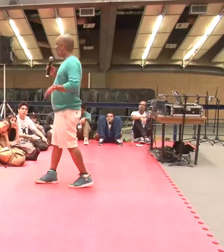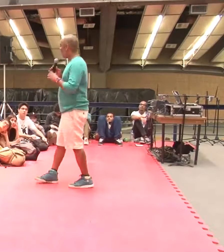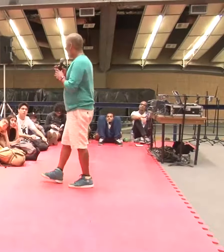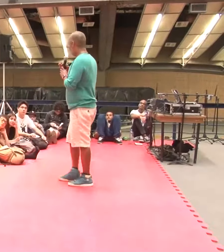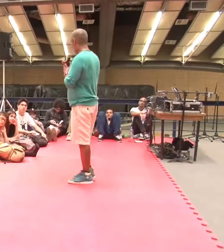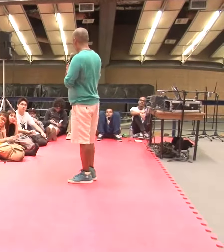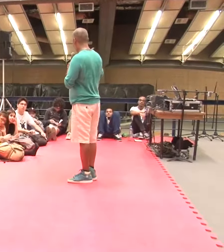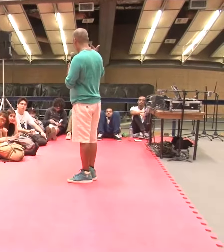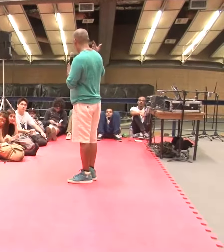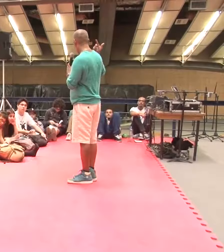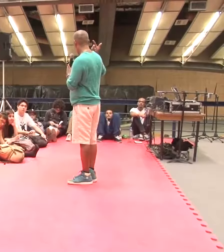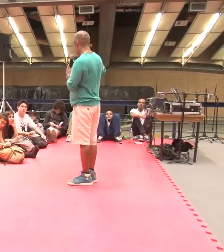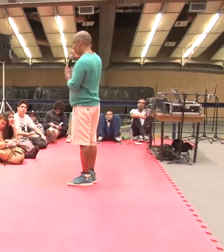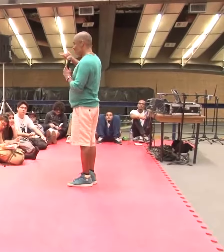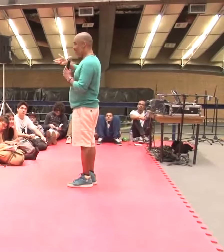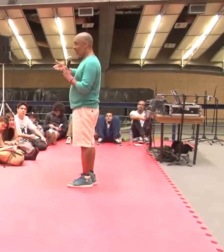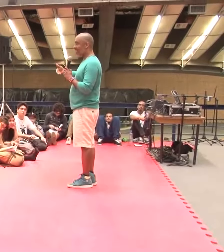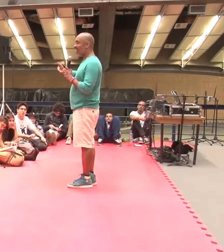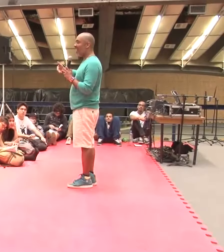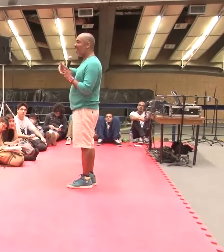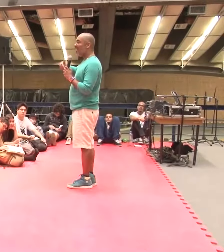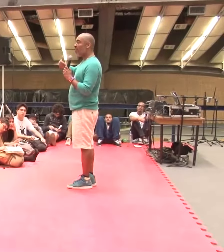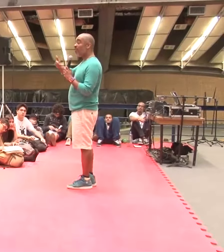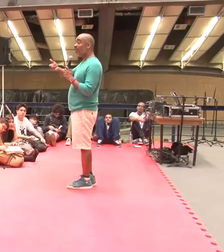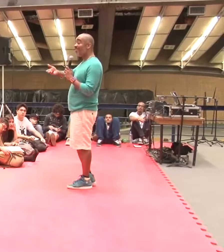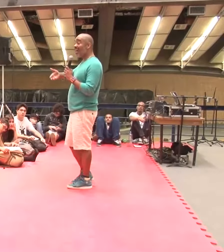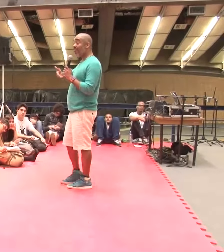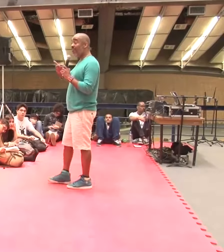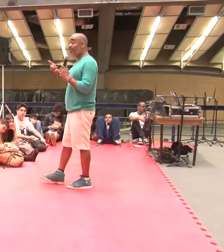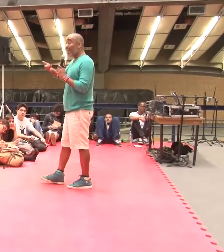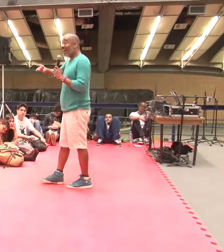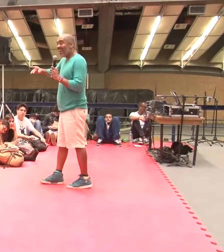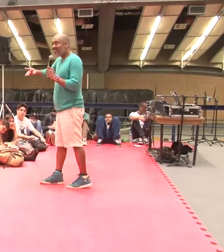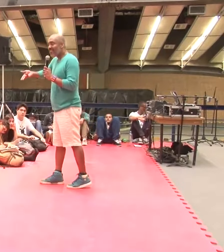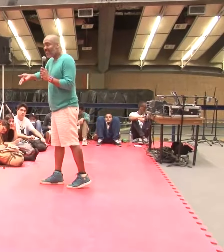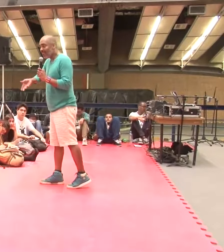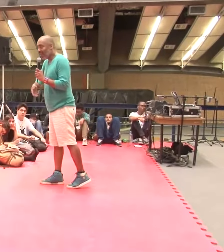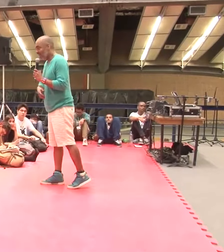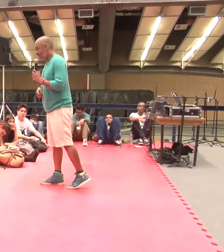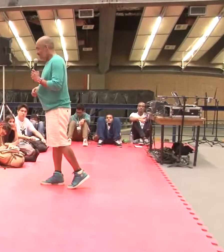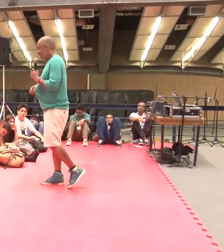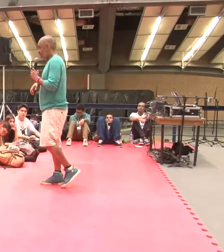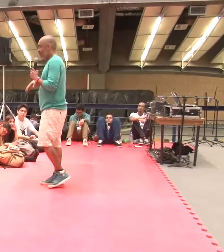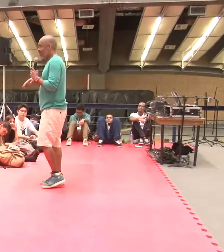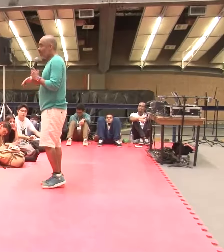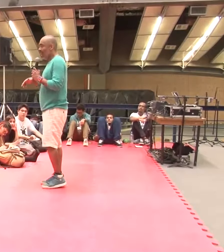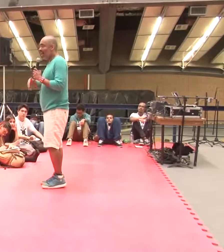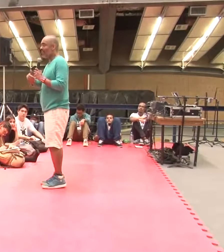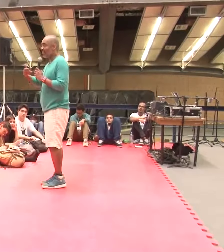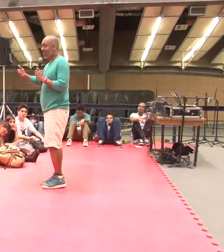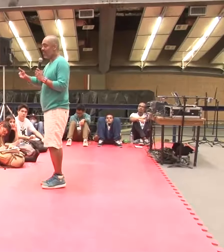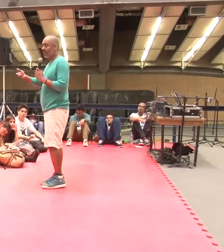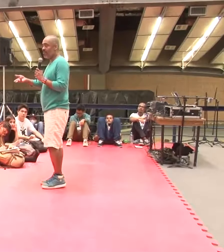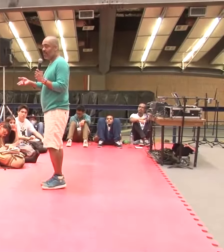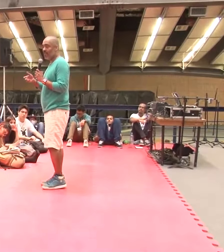Naquela, como diz, né, na descrição, né, naquela confusão fumegante, né, que pareciam